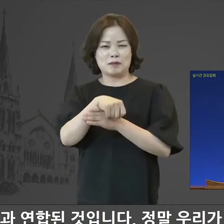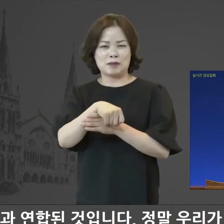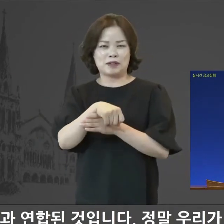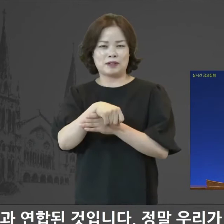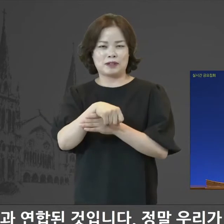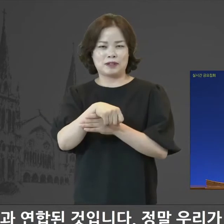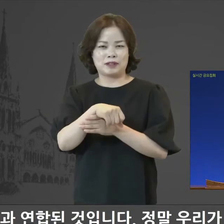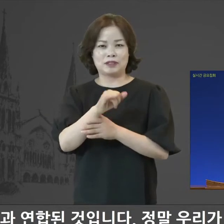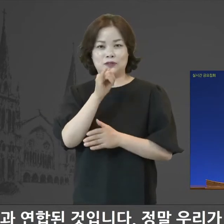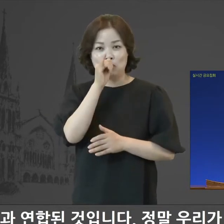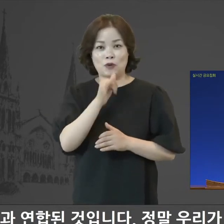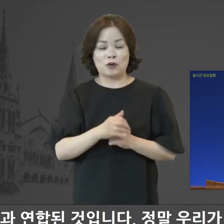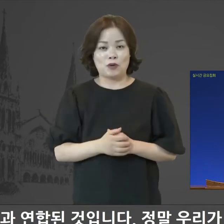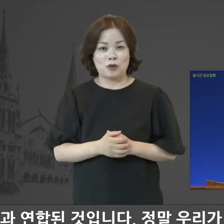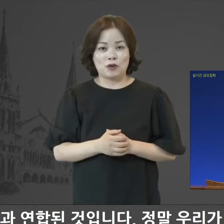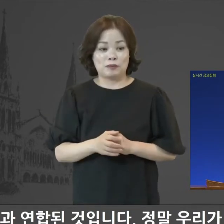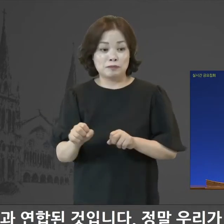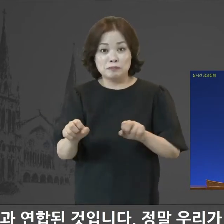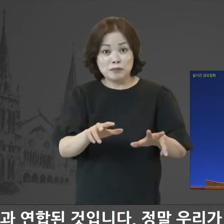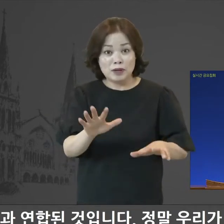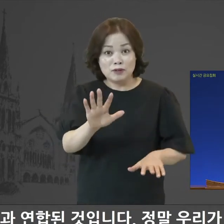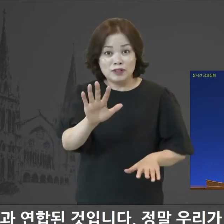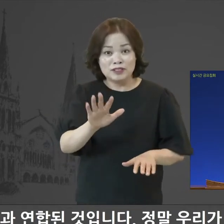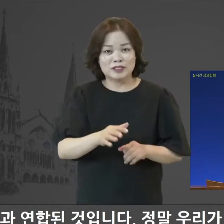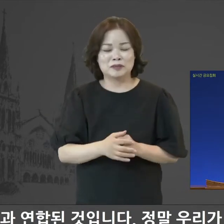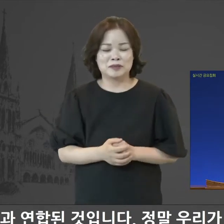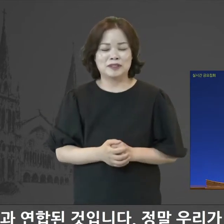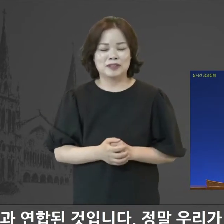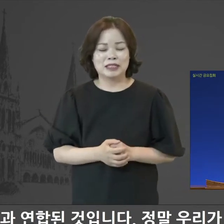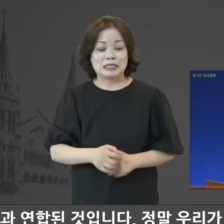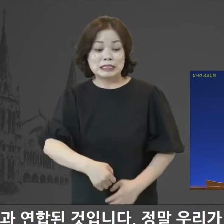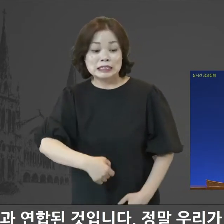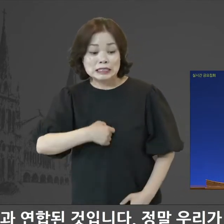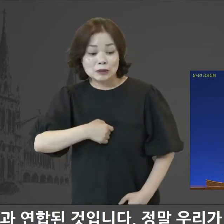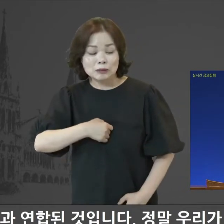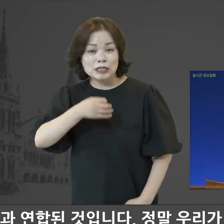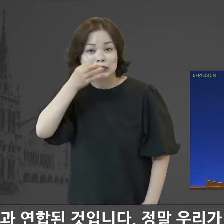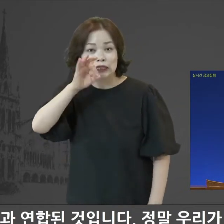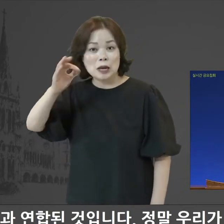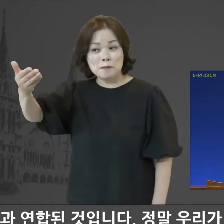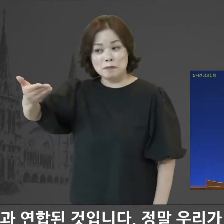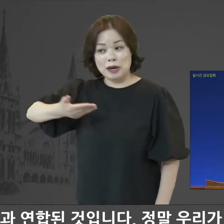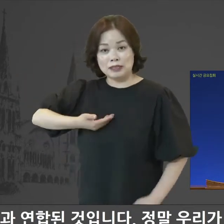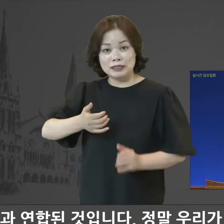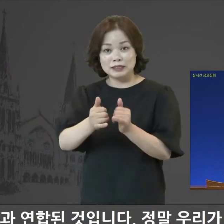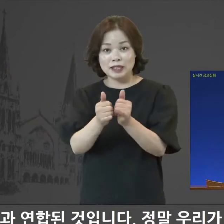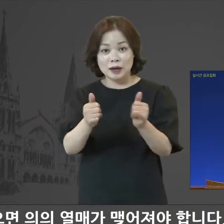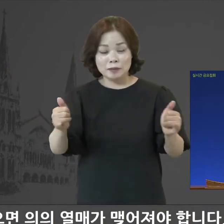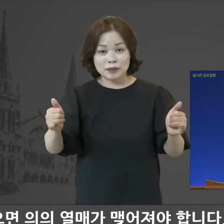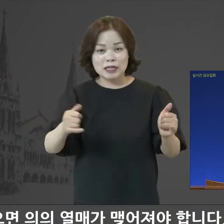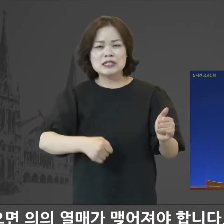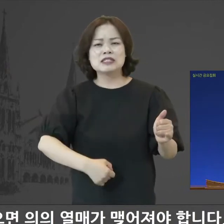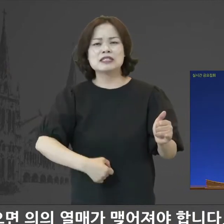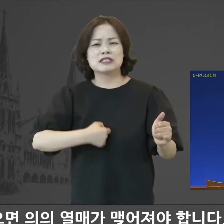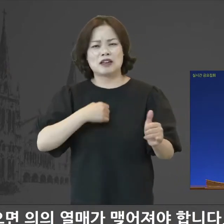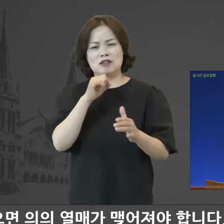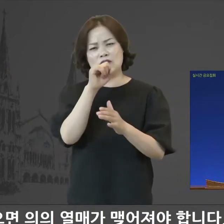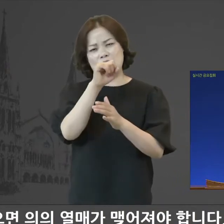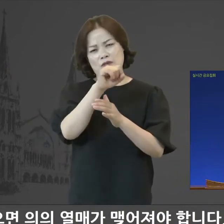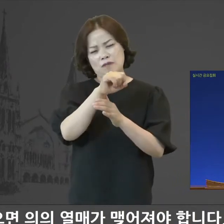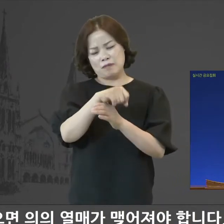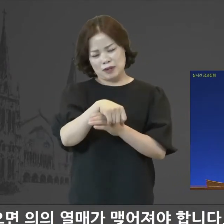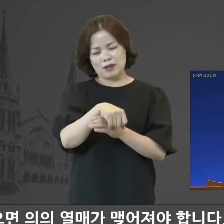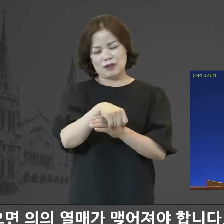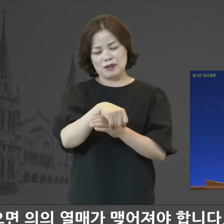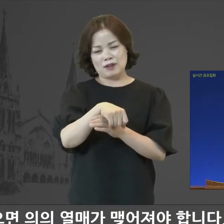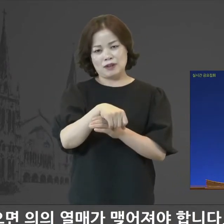돼요. 당장은 아니지만 내가 의롭다 칭함을 받은 사람들은 의의 열매가 맺어져야